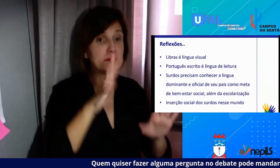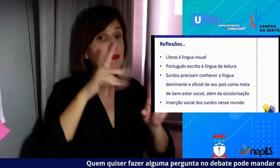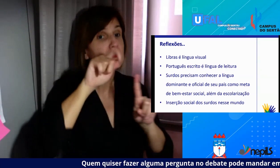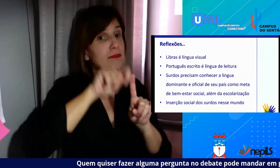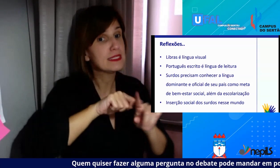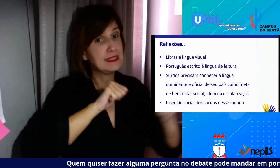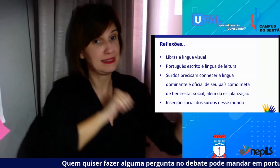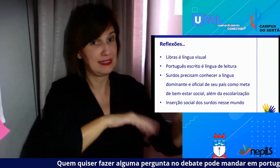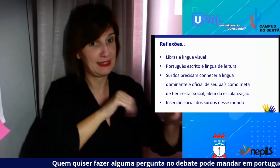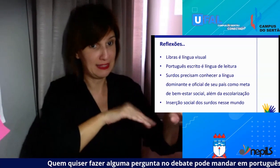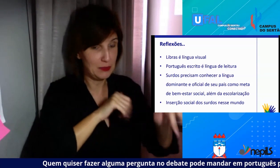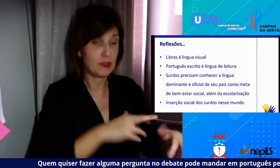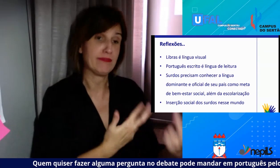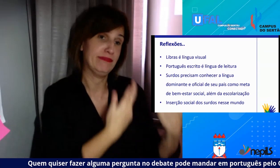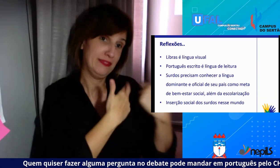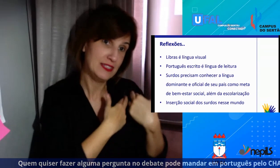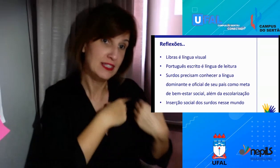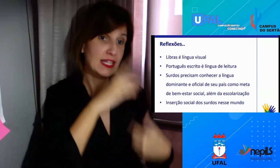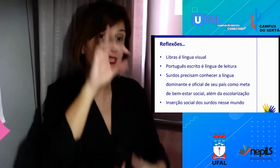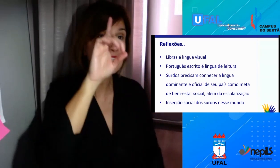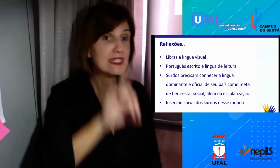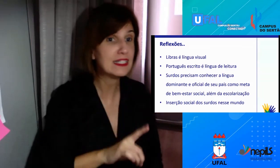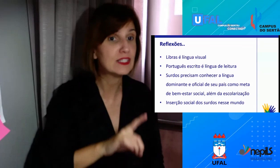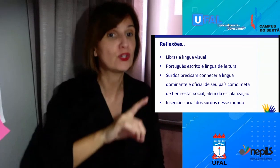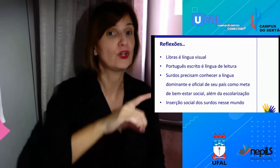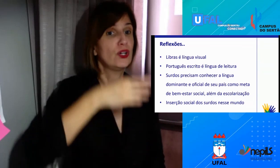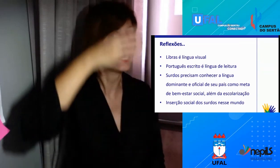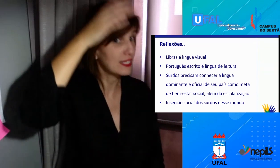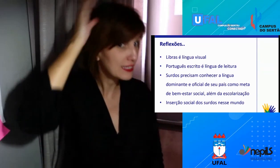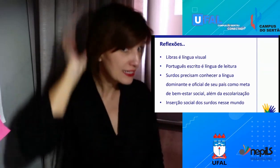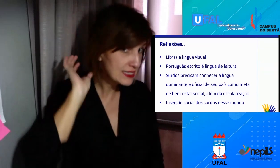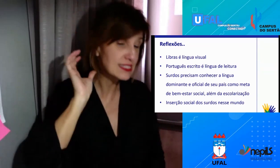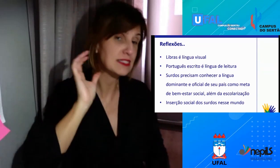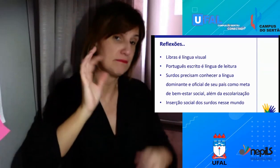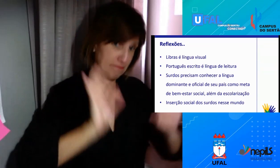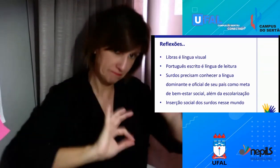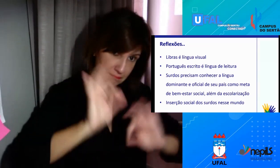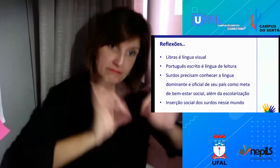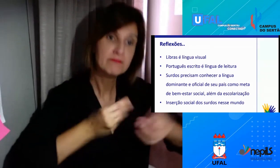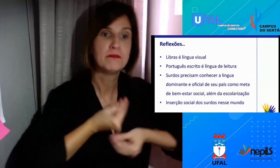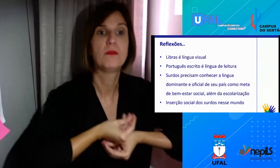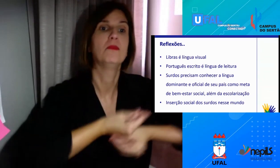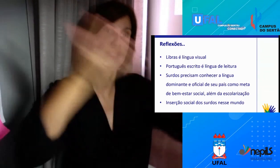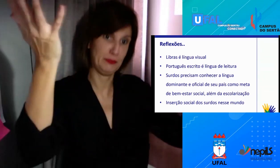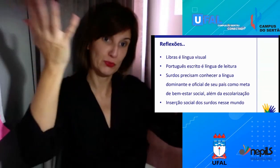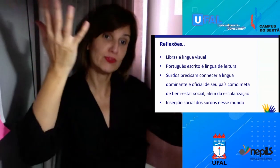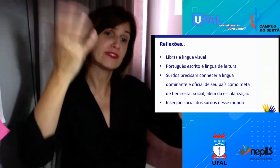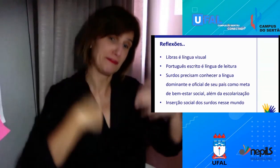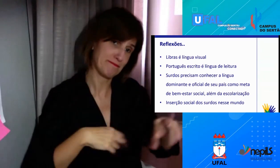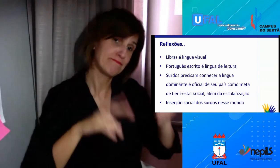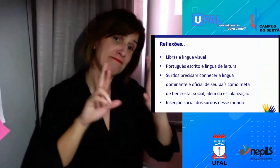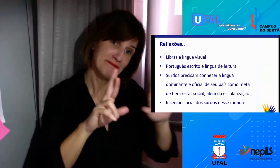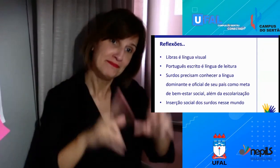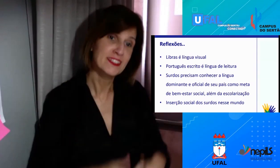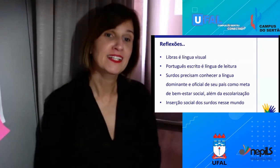cidades maiores, dos centros urbanos. Então, no mês de setembro, a